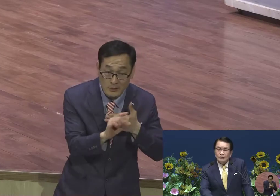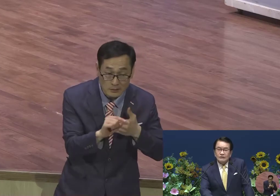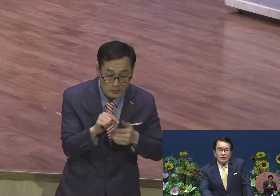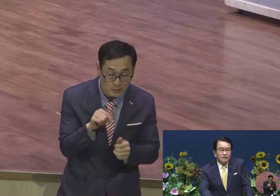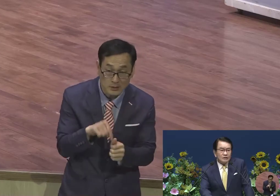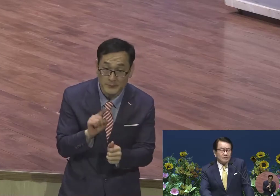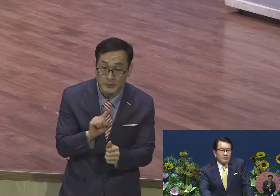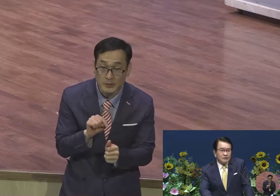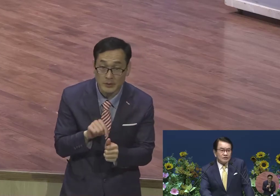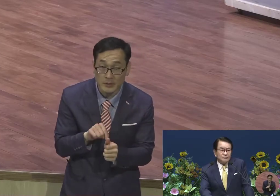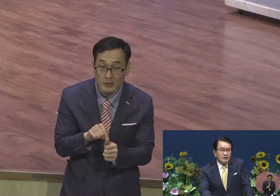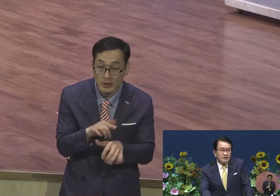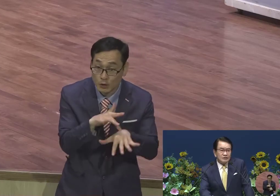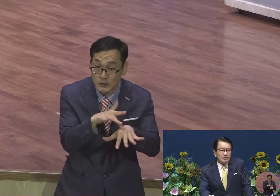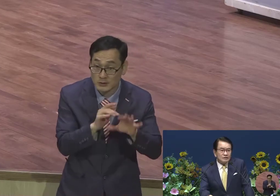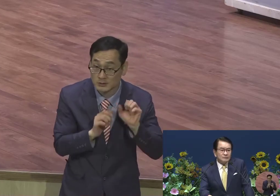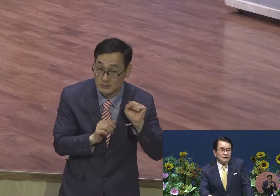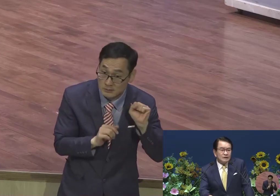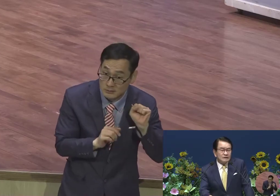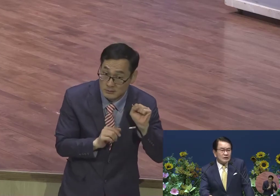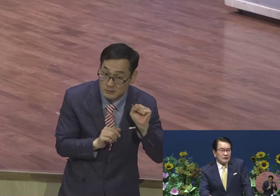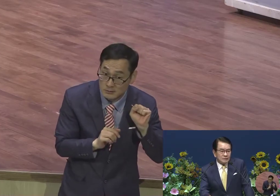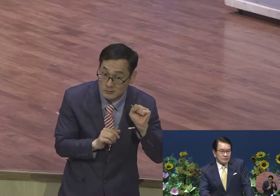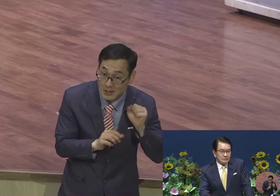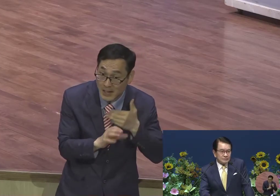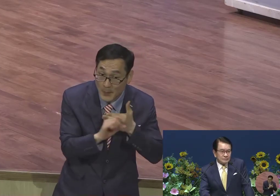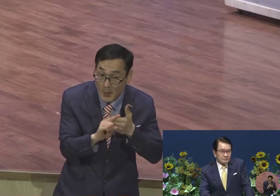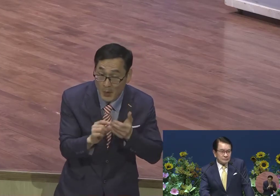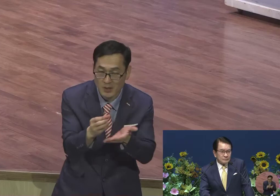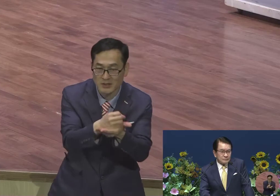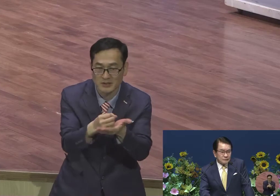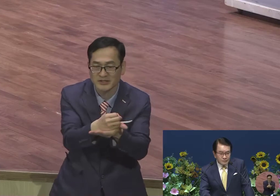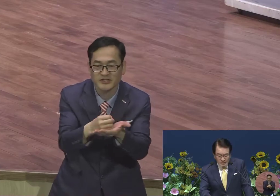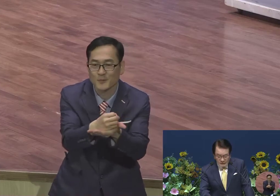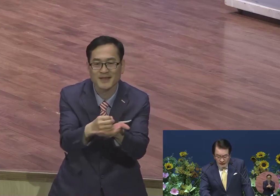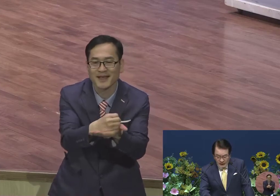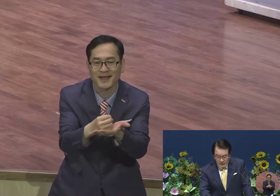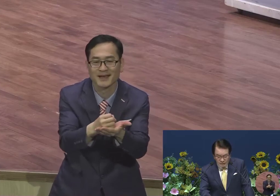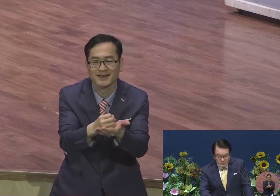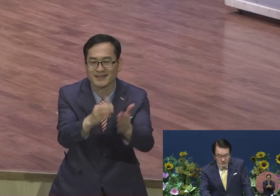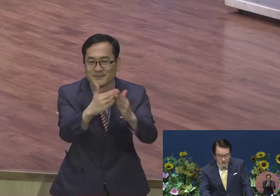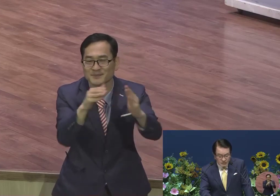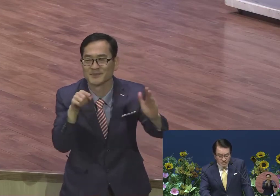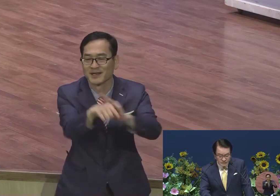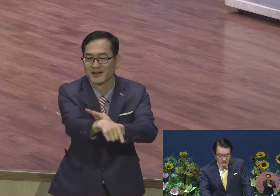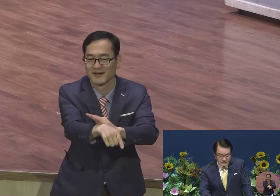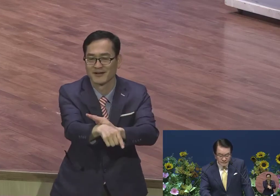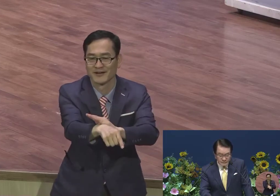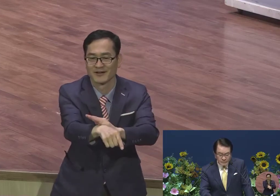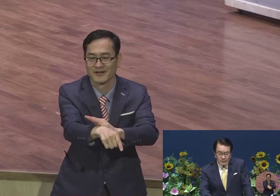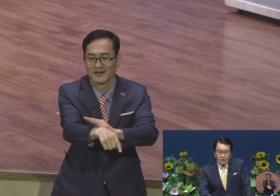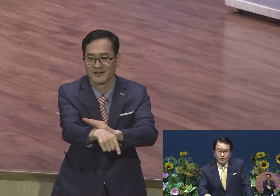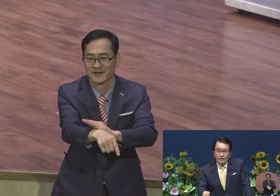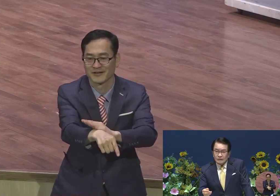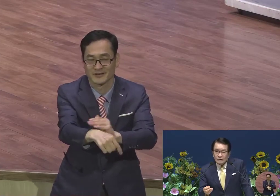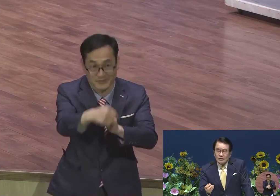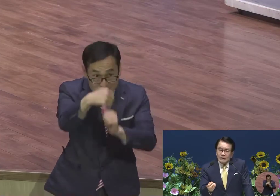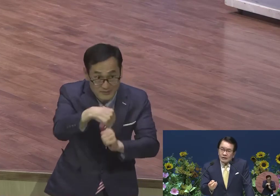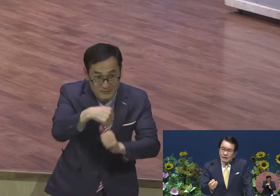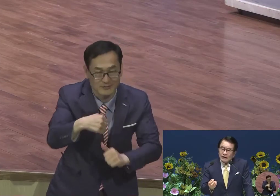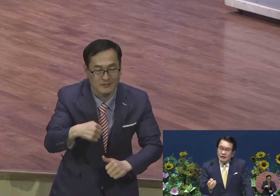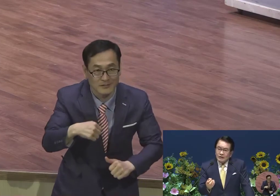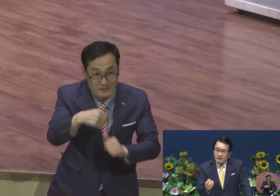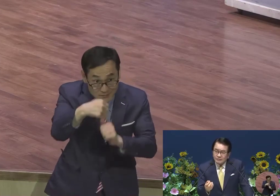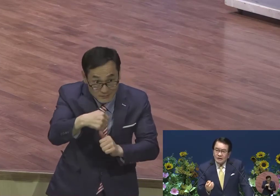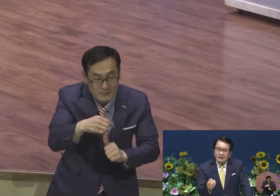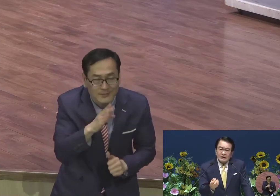귀신 사로잡혀 점쟁이 쳐는 점쟁이 쳐다봐 보세요 점쟁이 쳐다봐 다 귀신 시킨들 하고 있어요 귀신